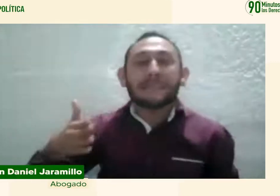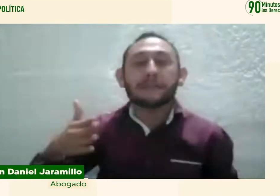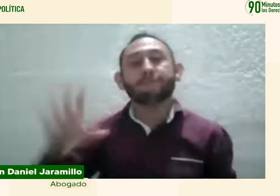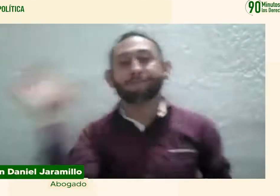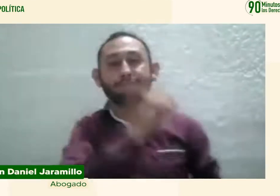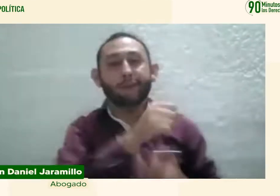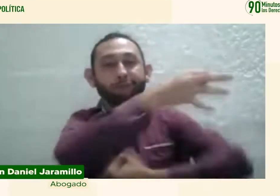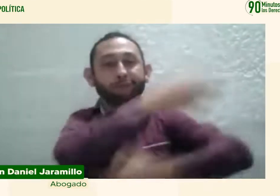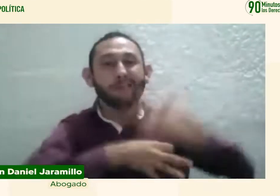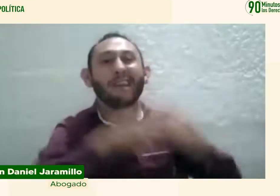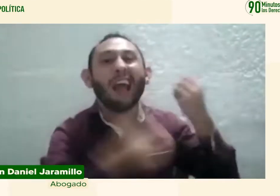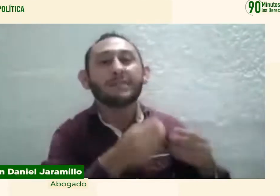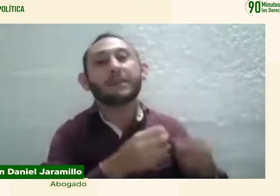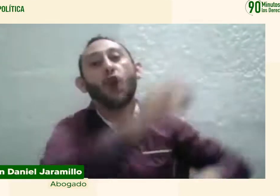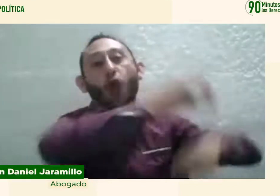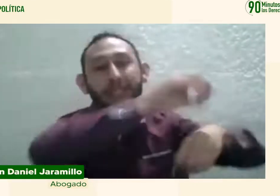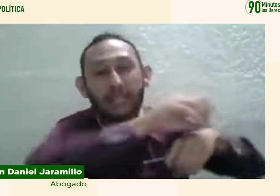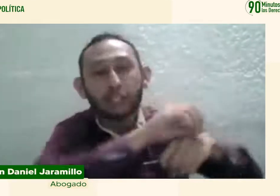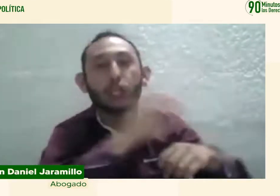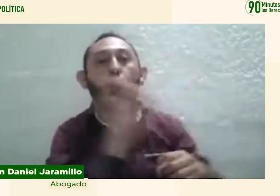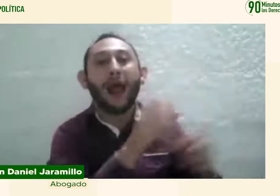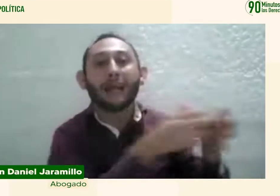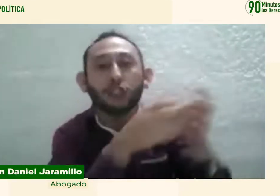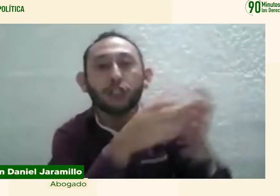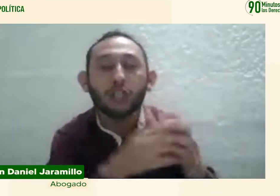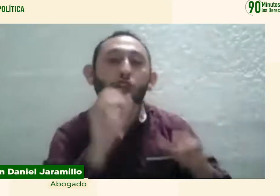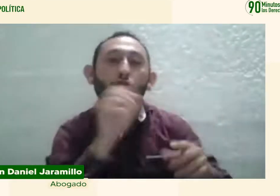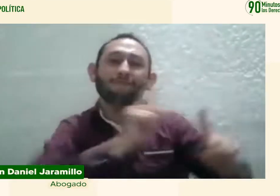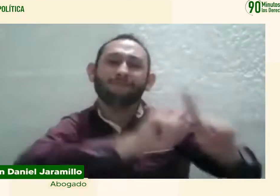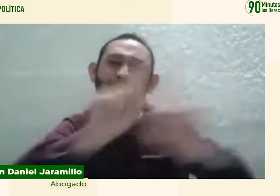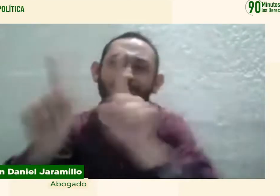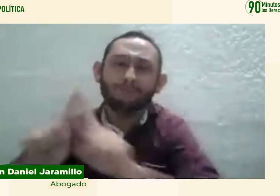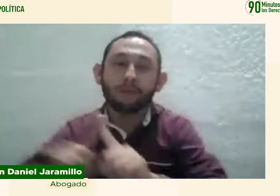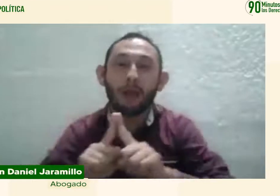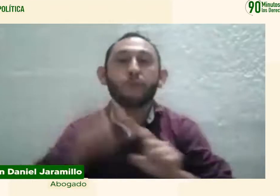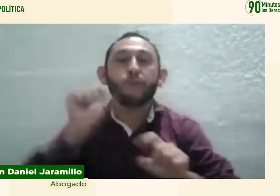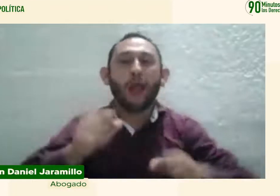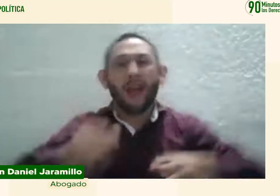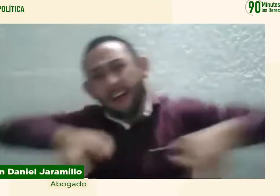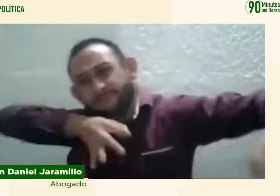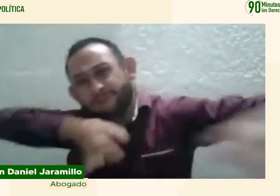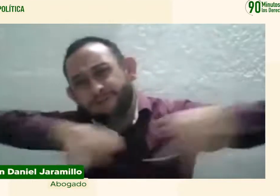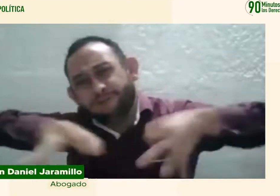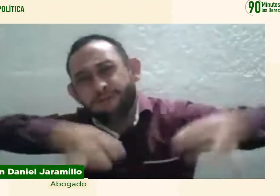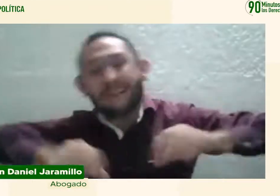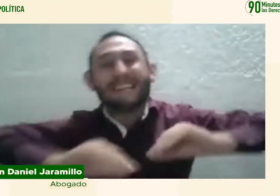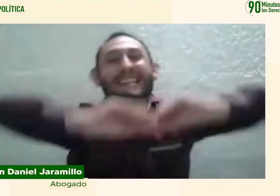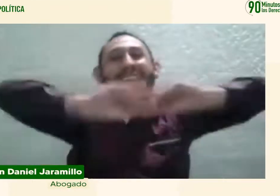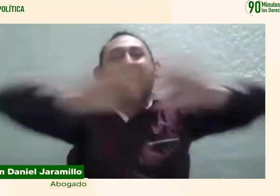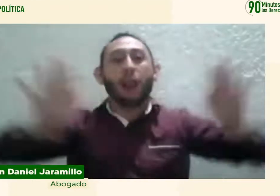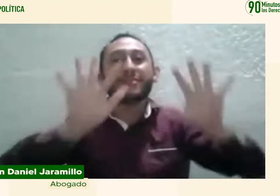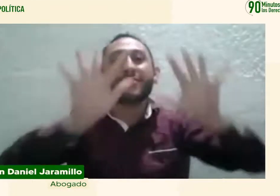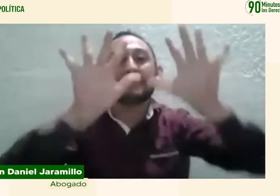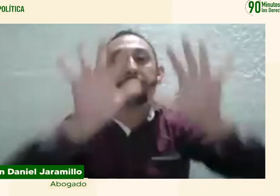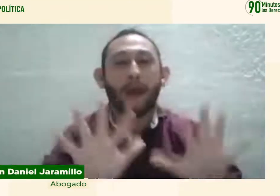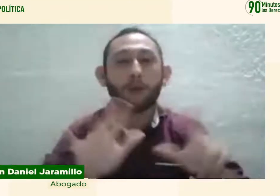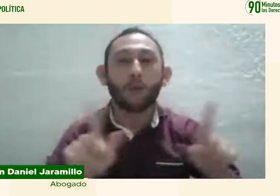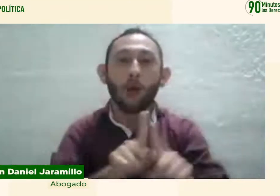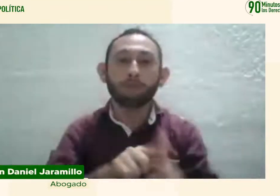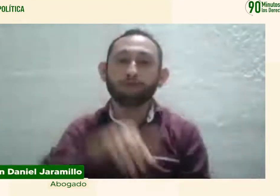pronto sus propuestas que las podamos conocer y que de pronto sepamos y que